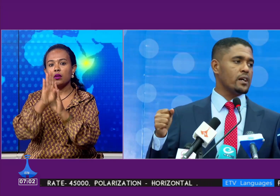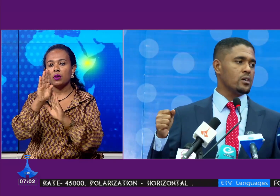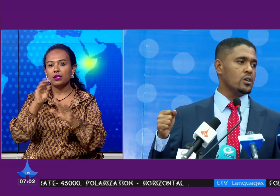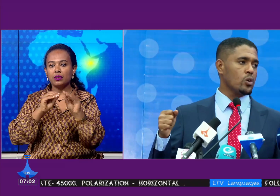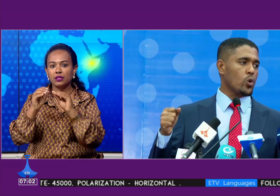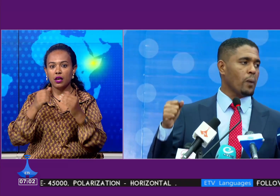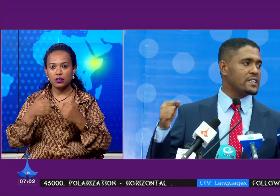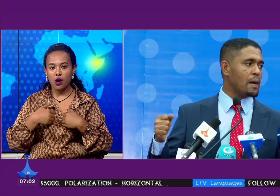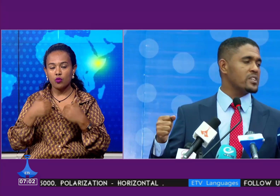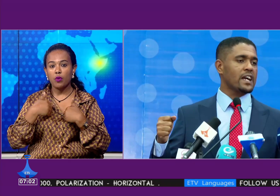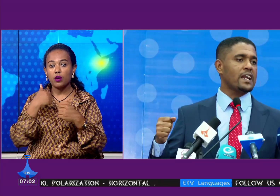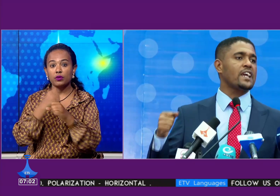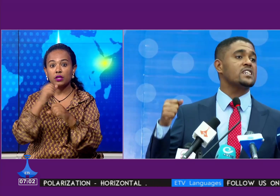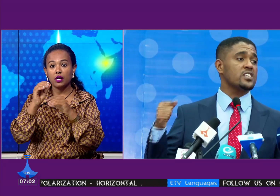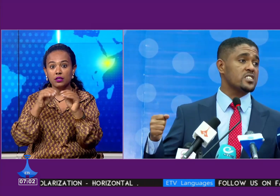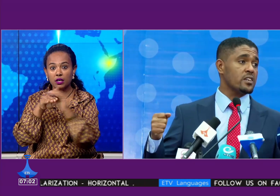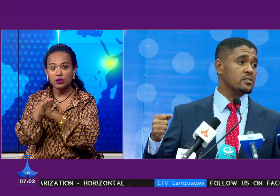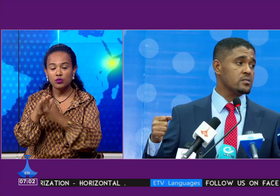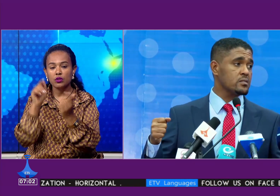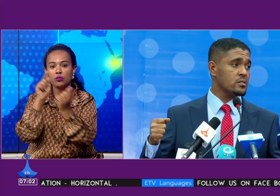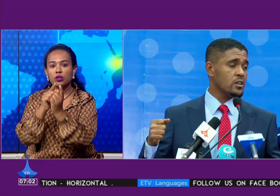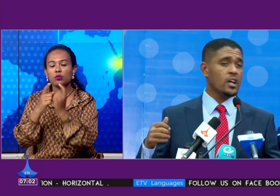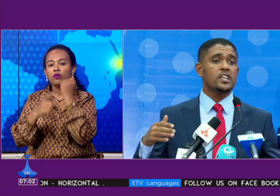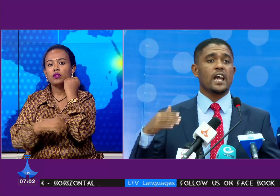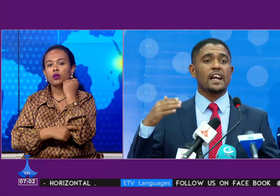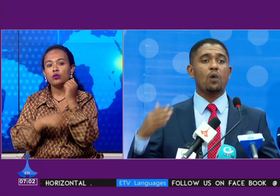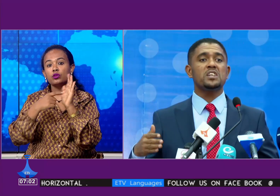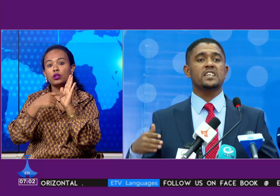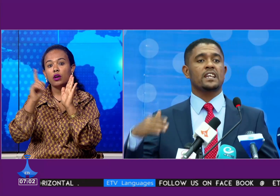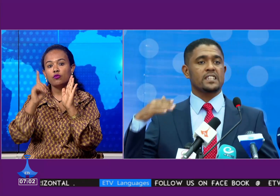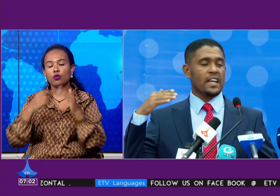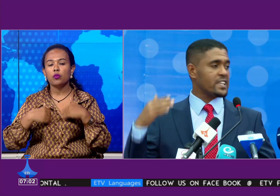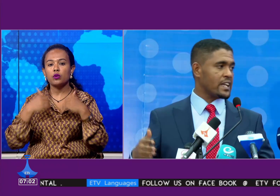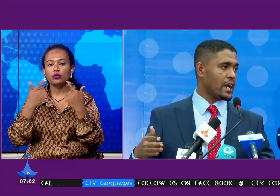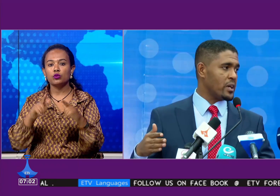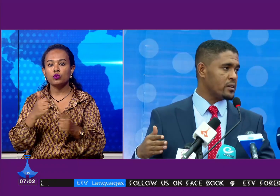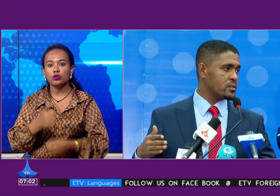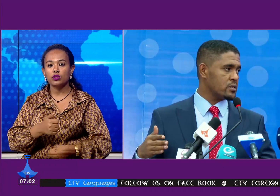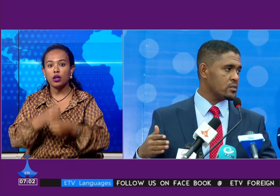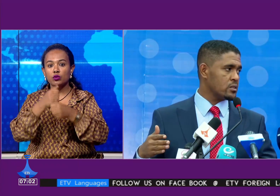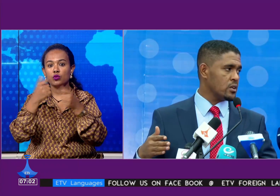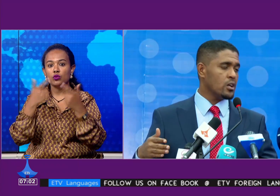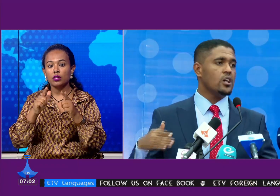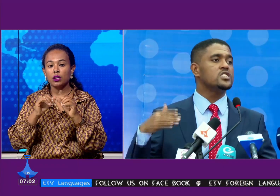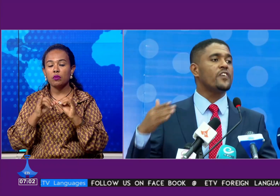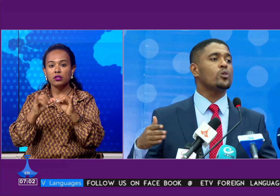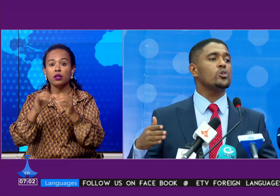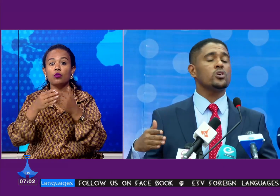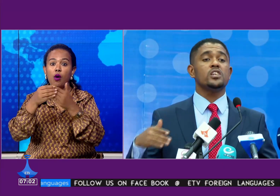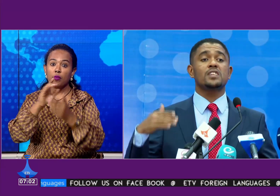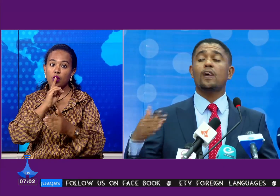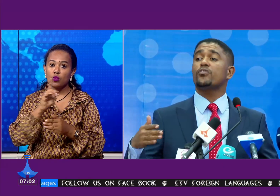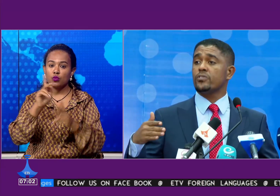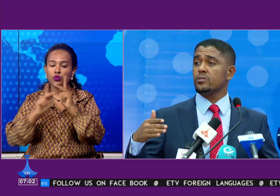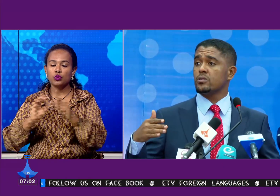አሉ። ባለው የሥራ እንቅስቃሴ ውስጥ የሚገጥሙ ፈተናዎችን ተጋፍጦ ባሉት እድሎች ታግዞ ድል የሚያስቀጥለው አመራሩ ነው።